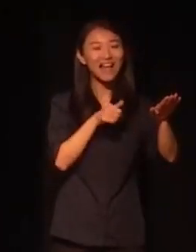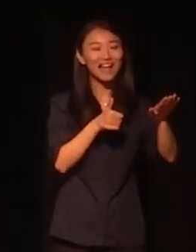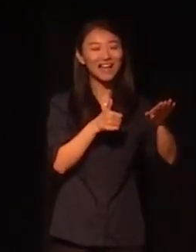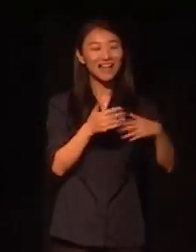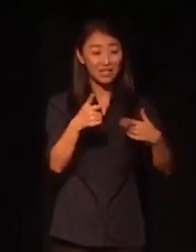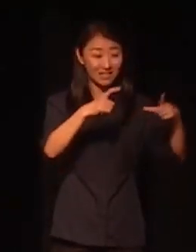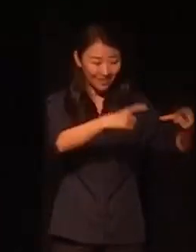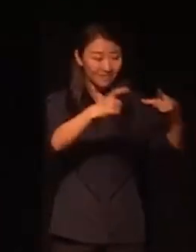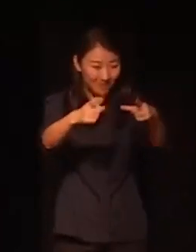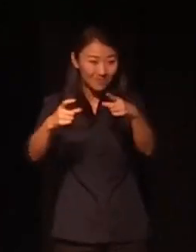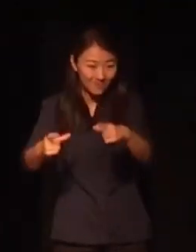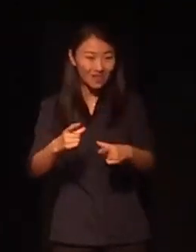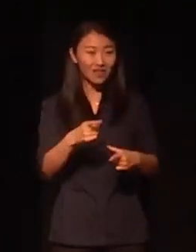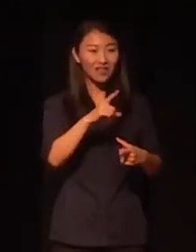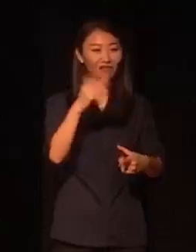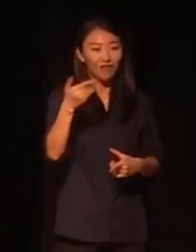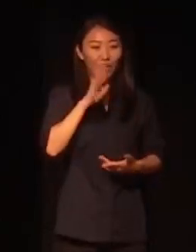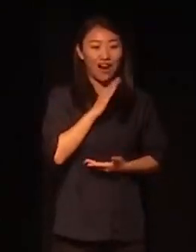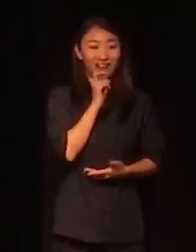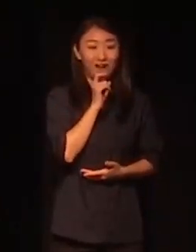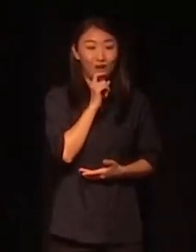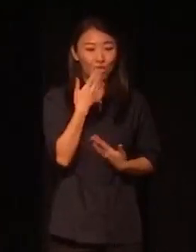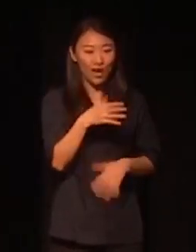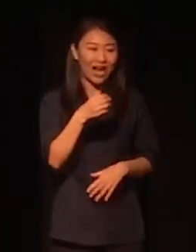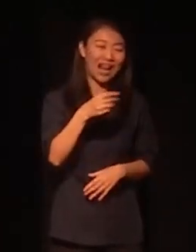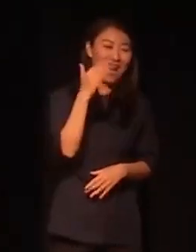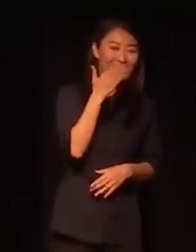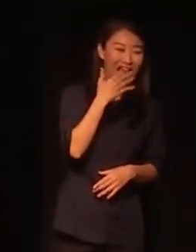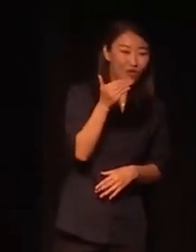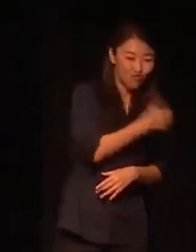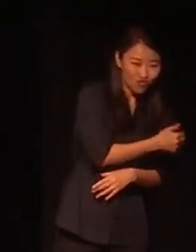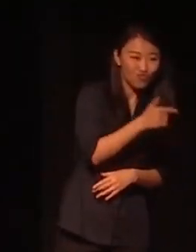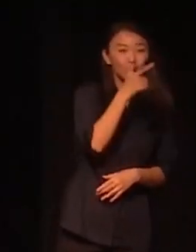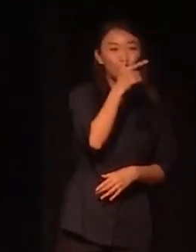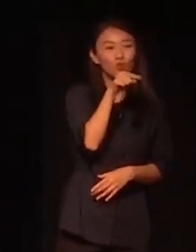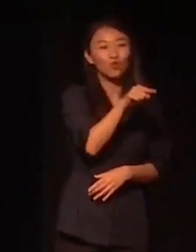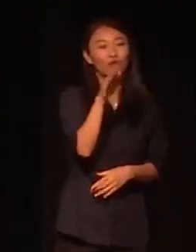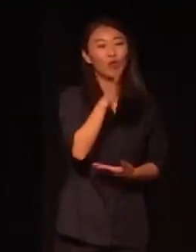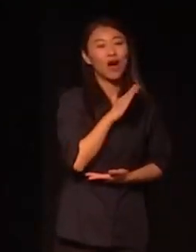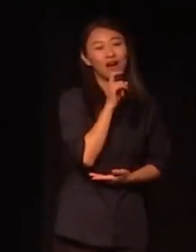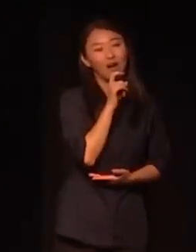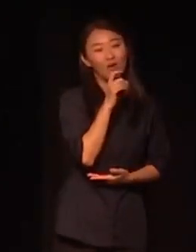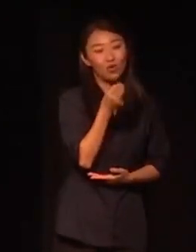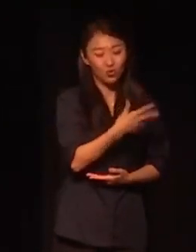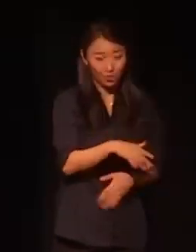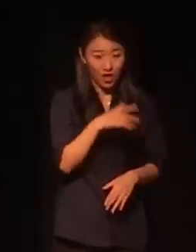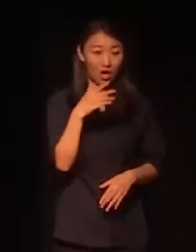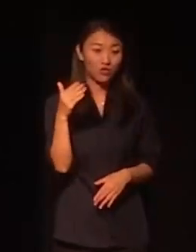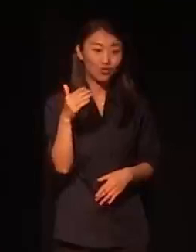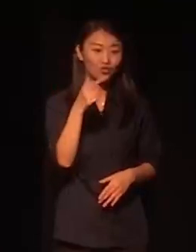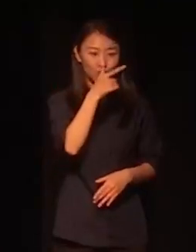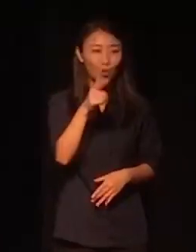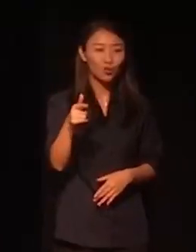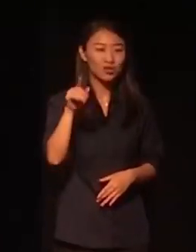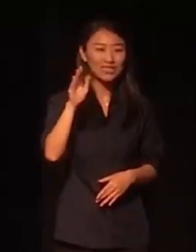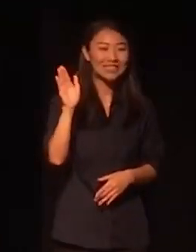province style, such as spicy fish slices in Suzhou style. In Chinese, it's called 苏式熏